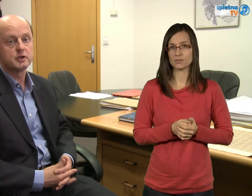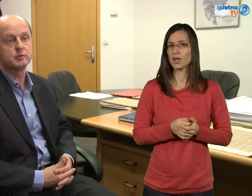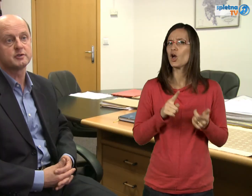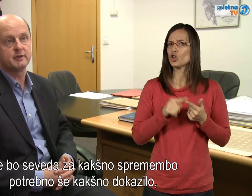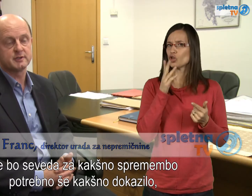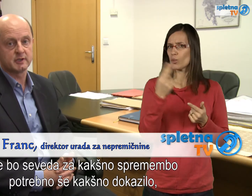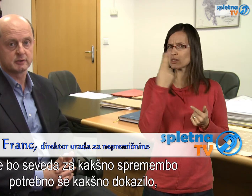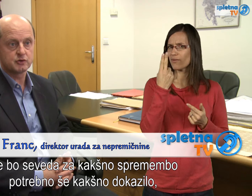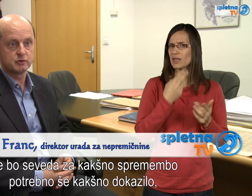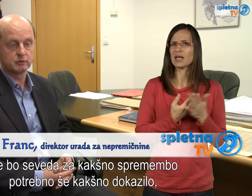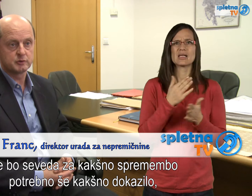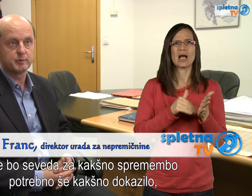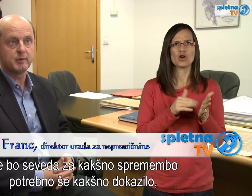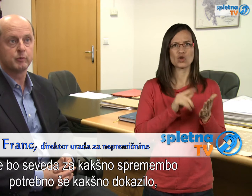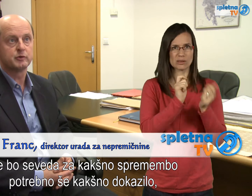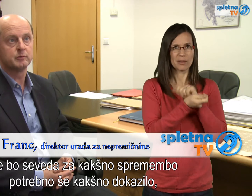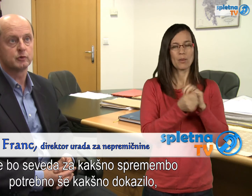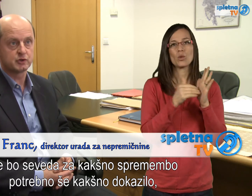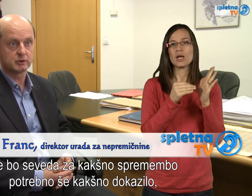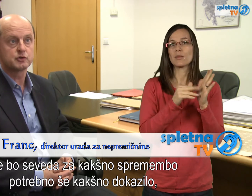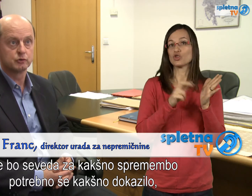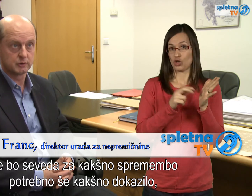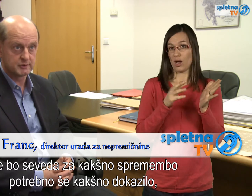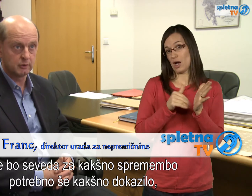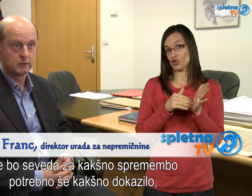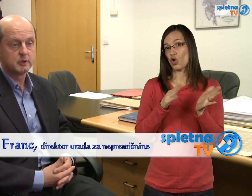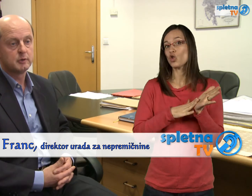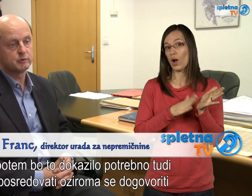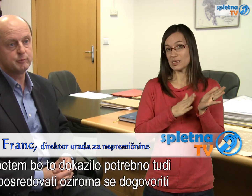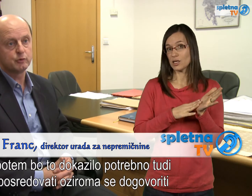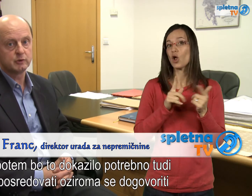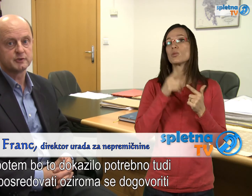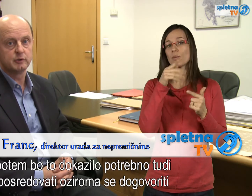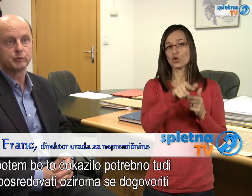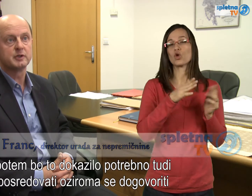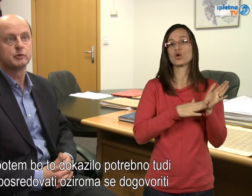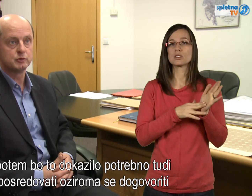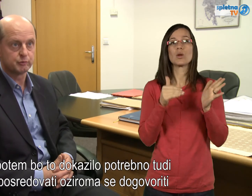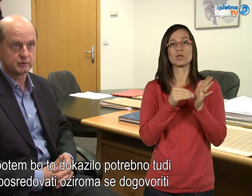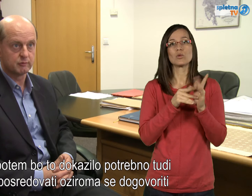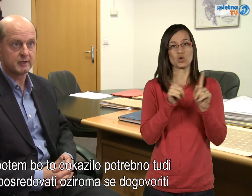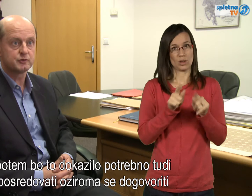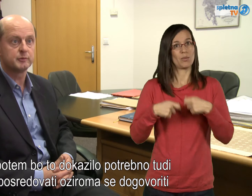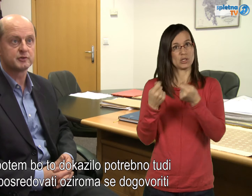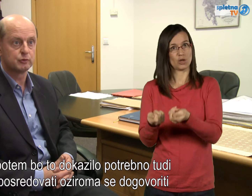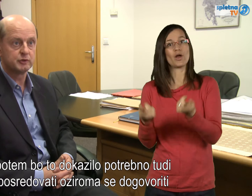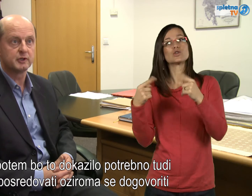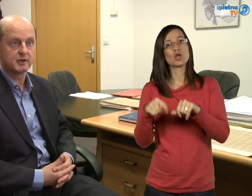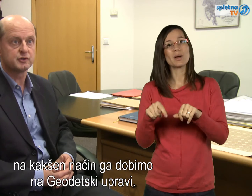Če bo seveda za kakšno spremembo potrebno še kakšno dokazilo, potem bo to dokazilo potrebno tudi posredovati oziroma se dogovoriti, na kakšen način